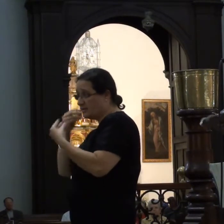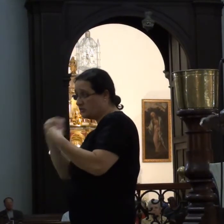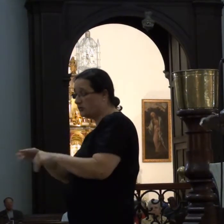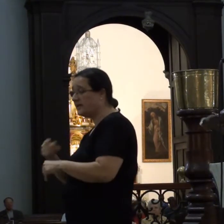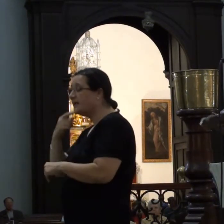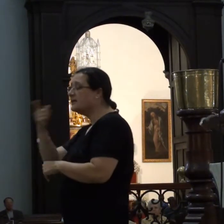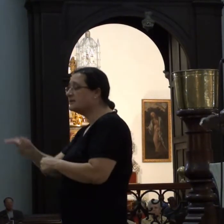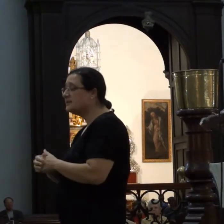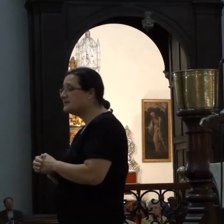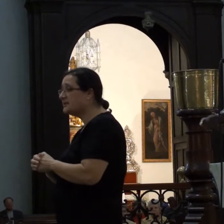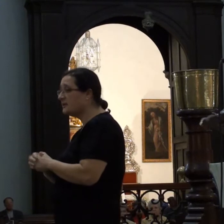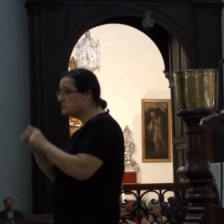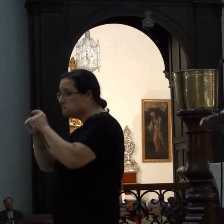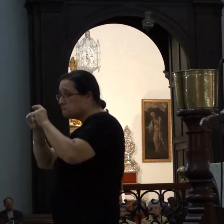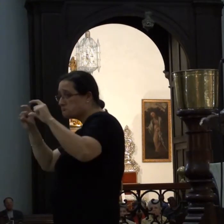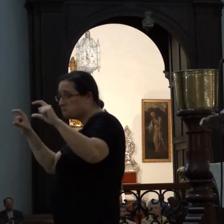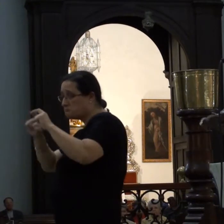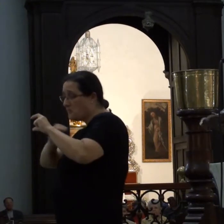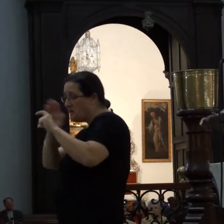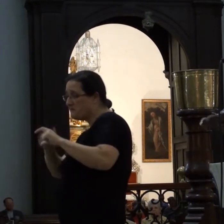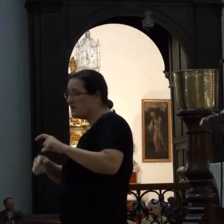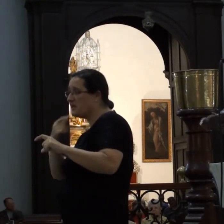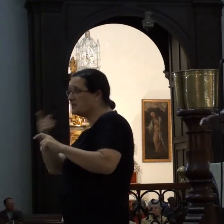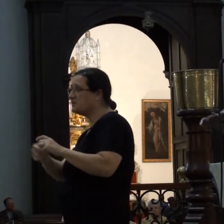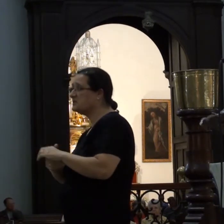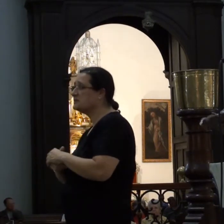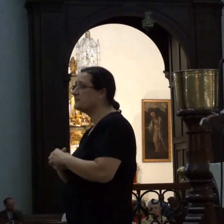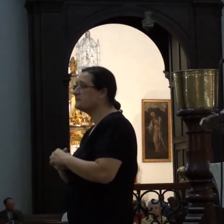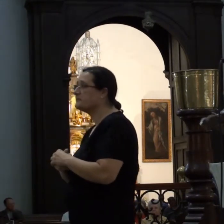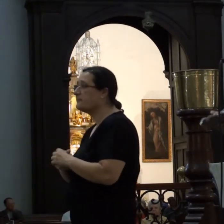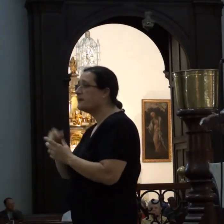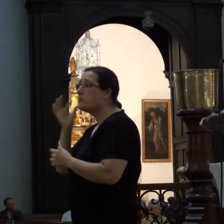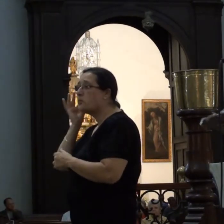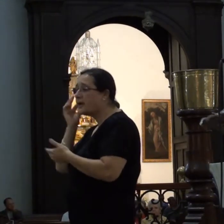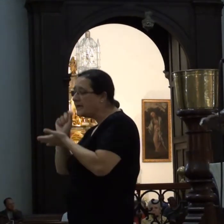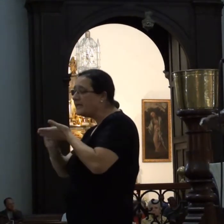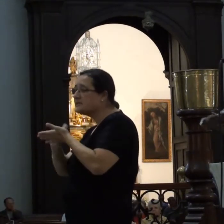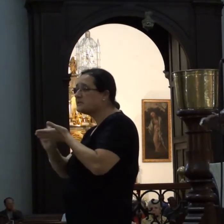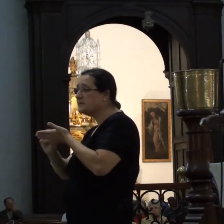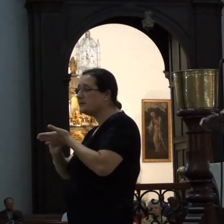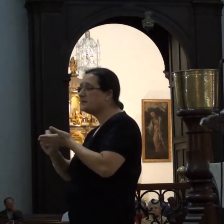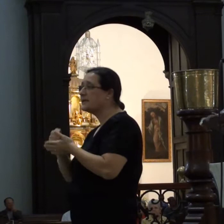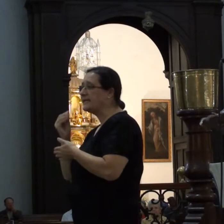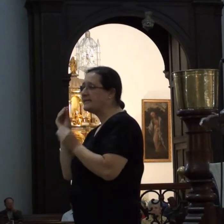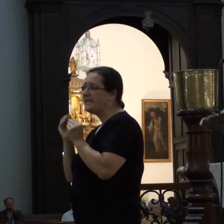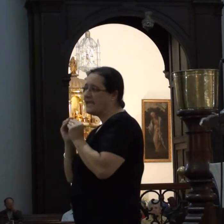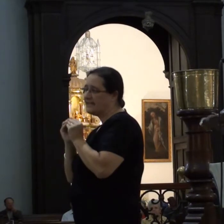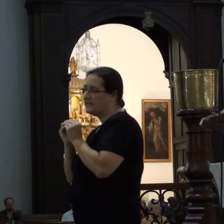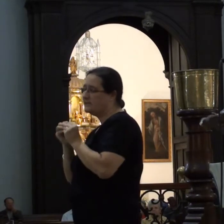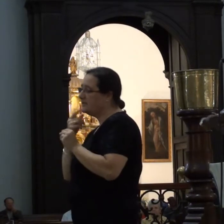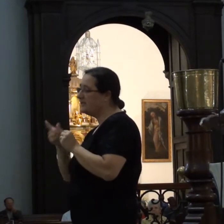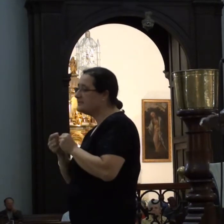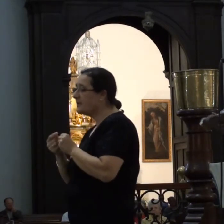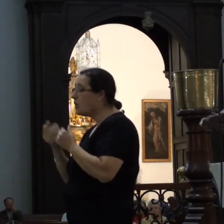un texto al final un fragmento en el que Oiga le escribe a su nieta cada vez que